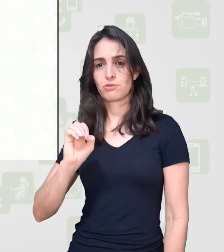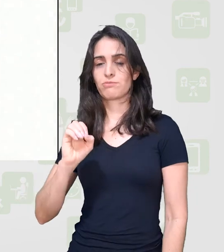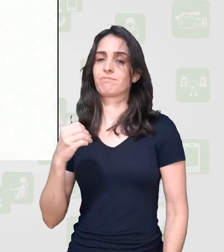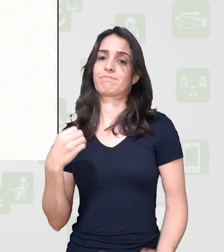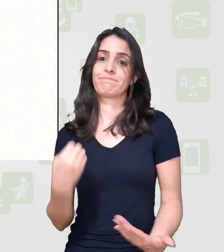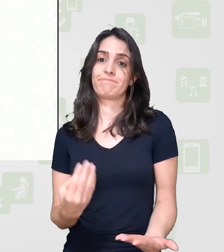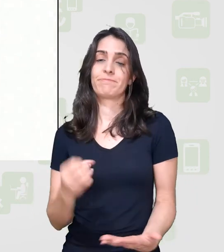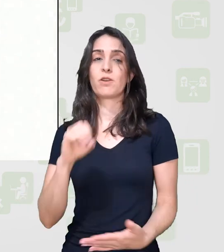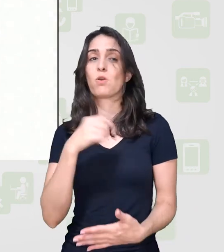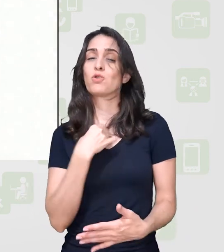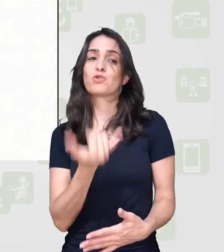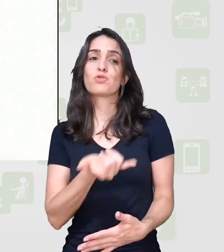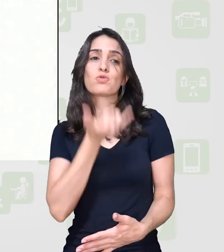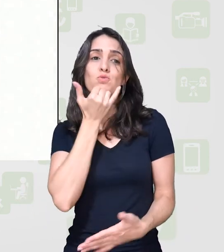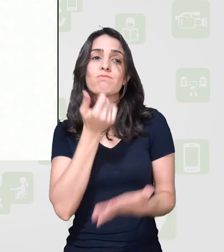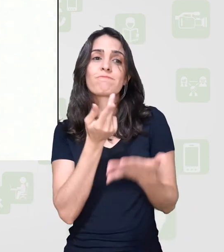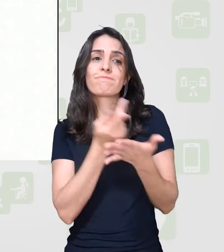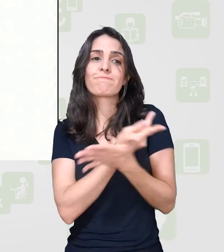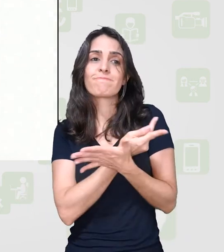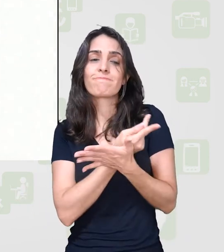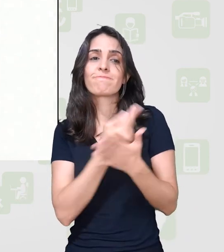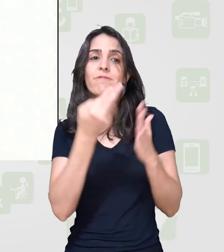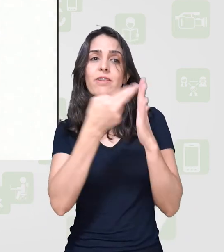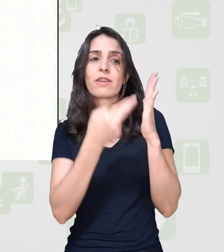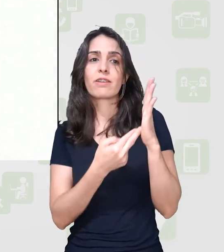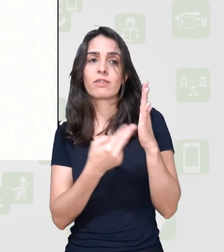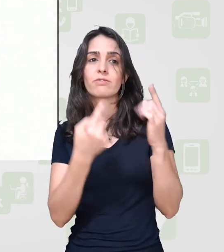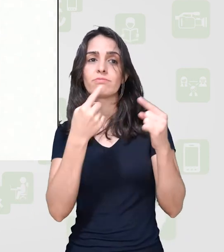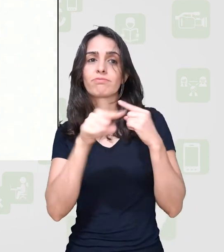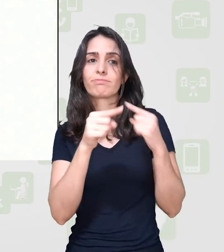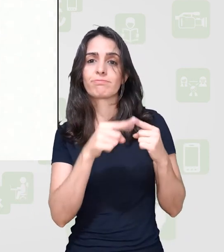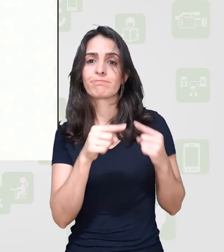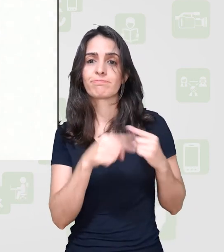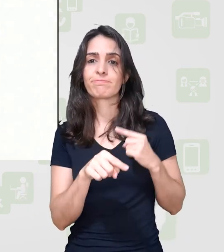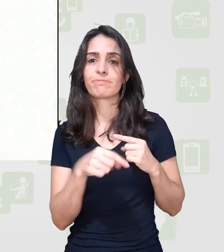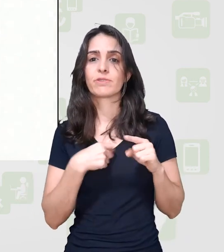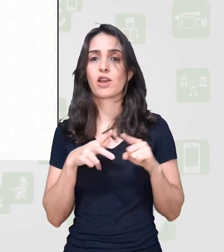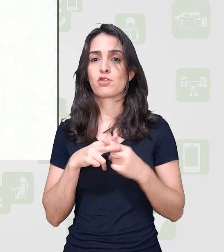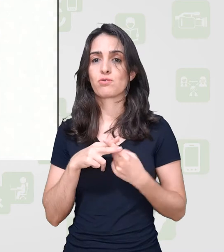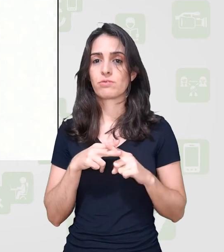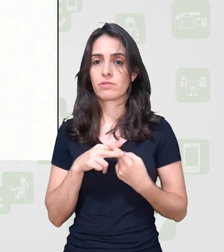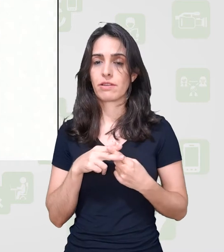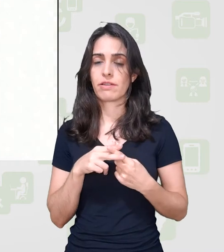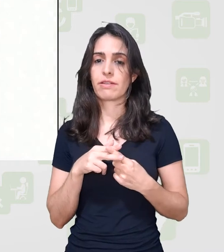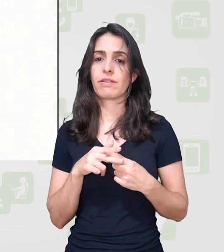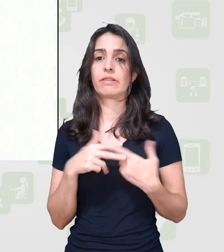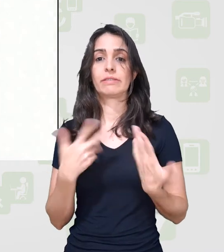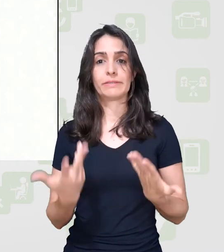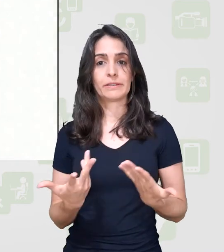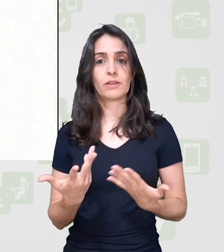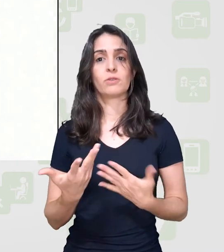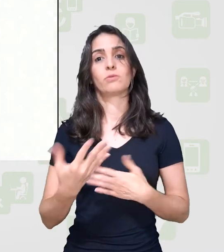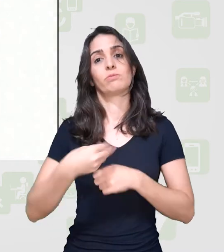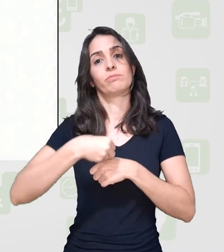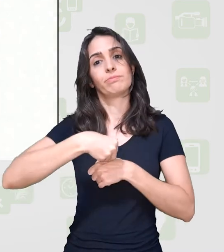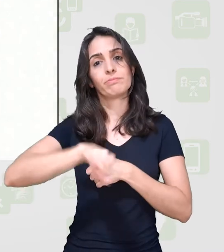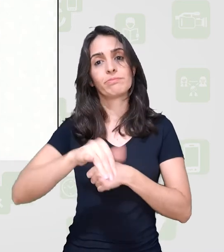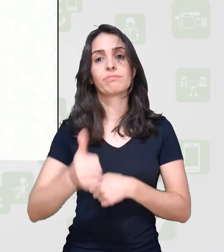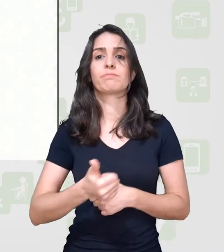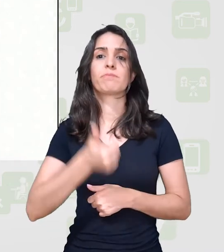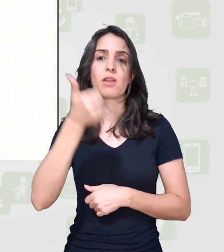que o aluno realmente ele não atendeu os critérios se você vai precisar fazer um ajuste nessa postagem